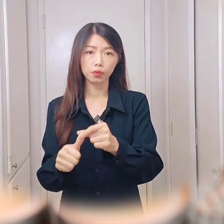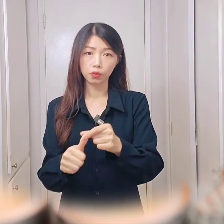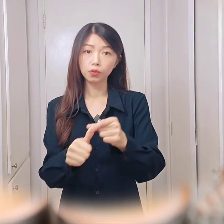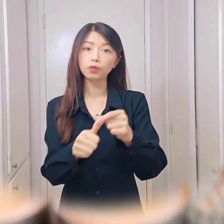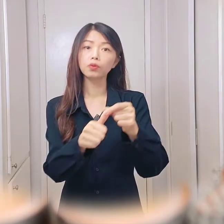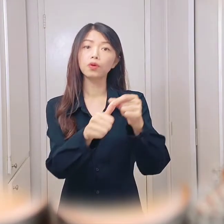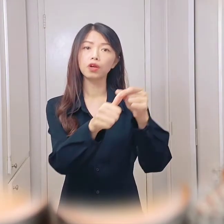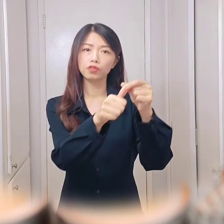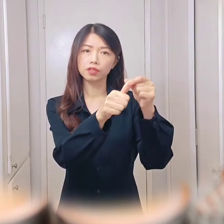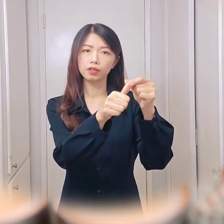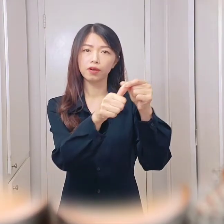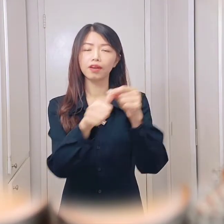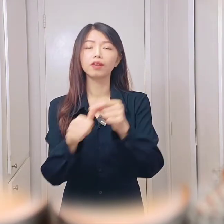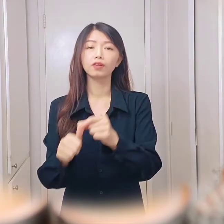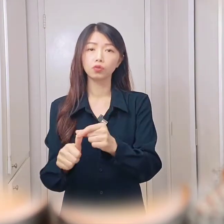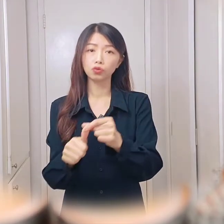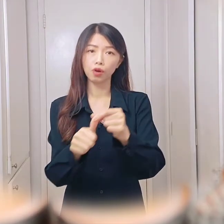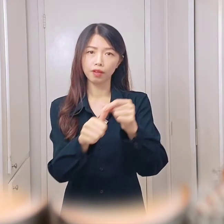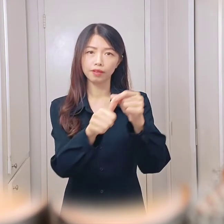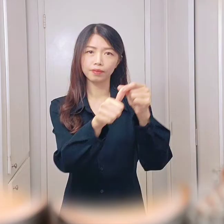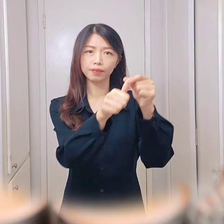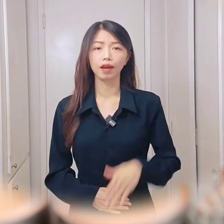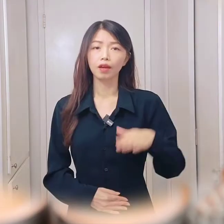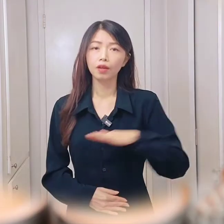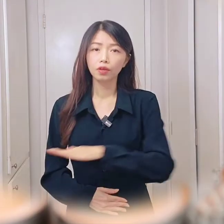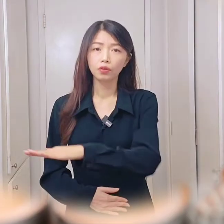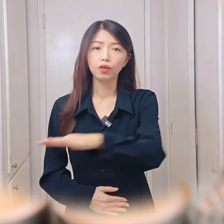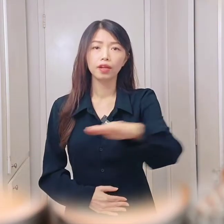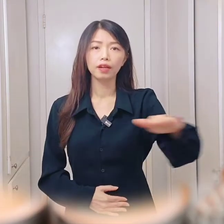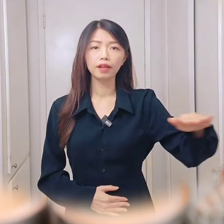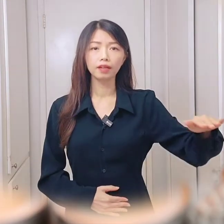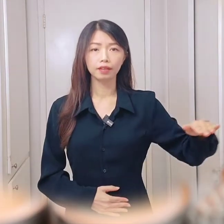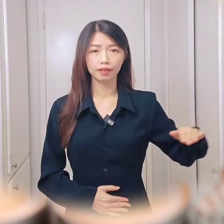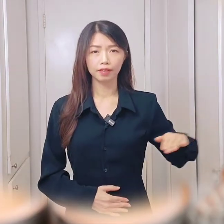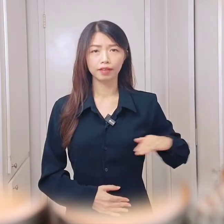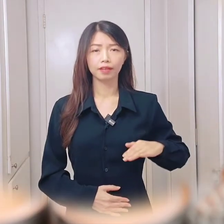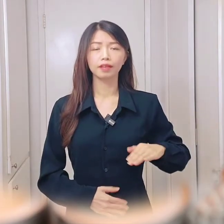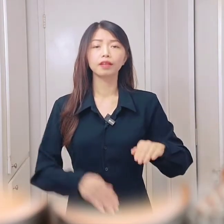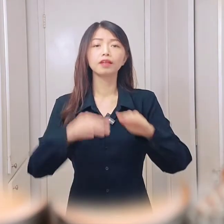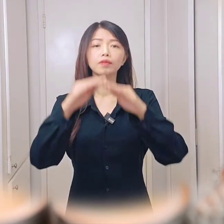엄지를 잡고 올려주시는 거예요. 구원. 우리를